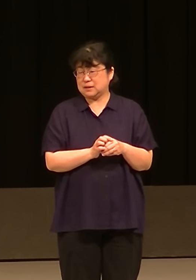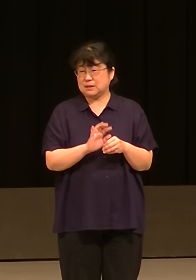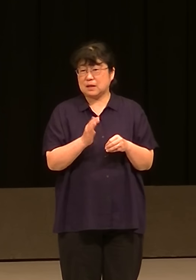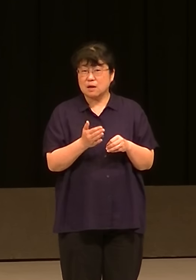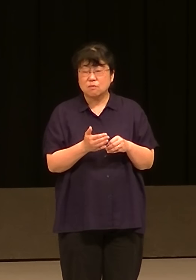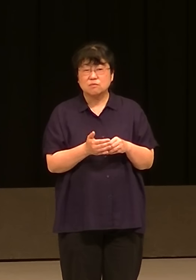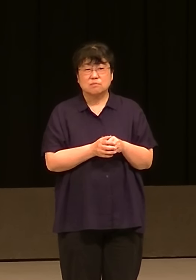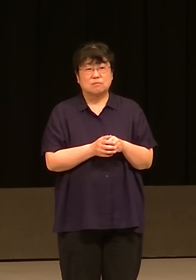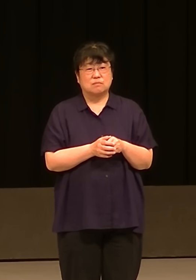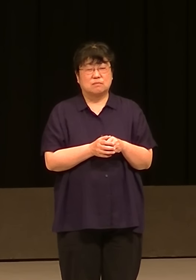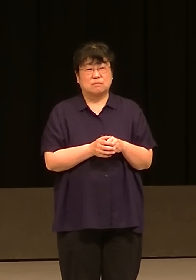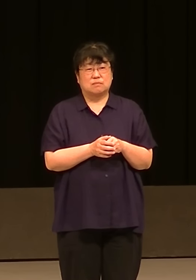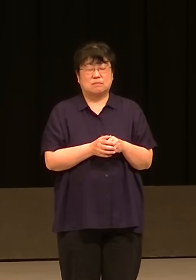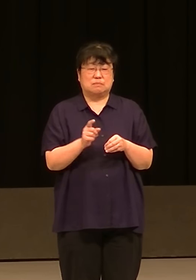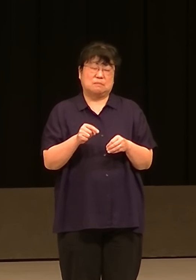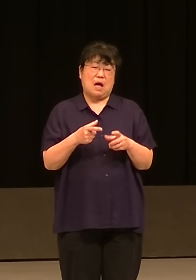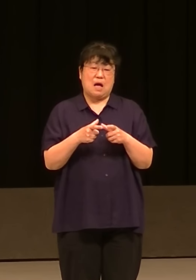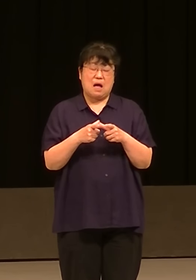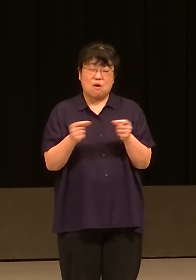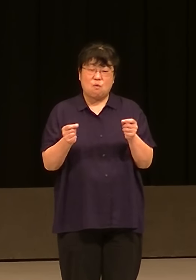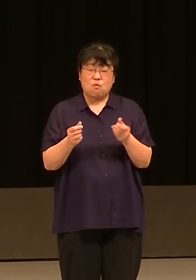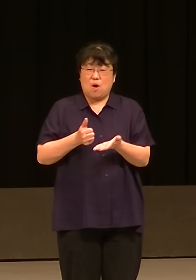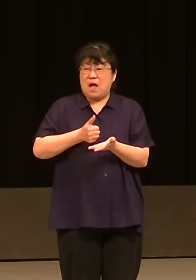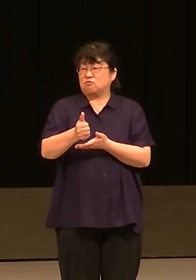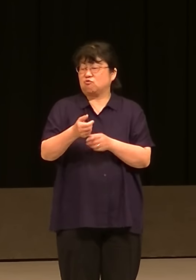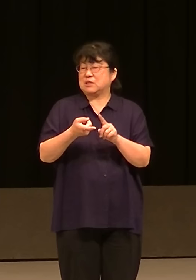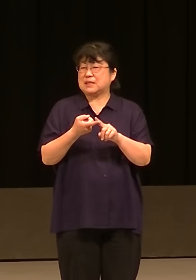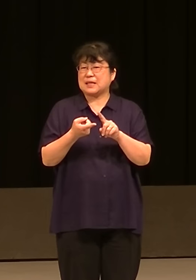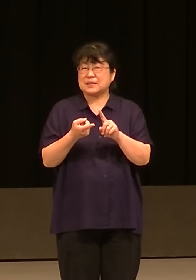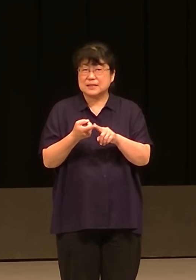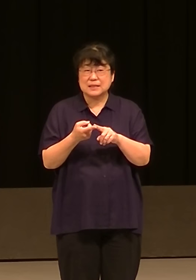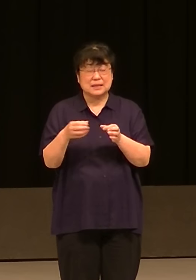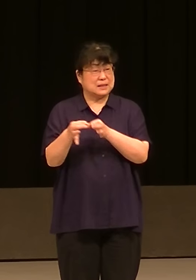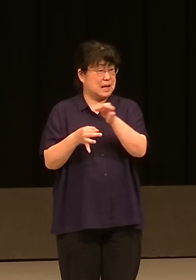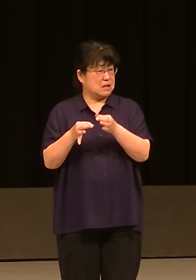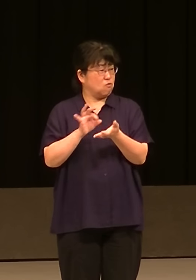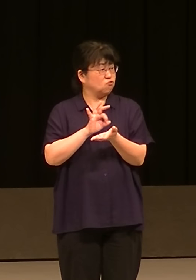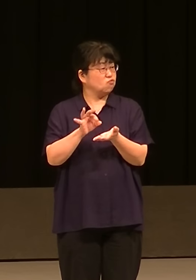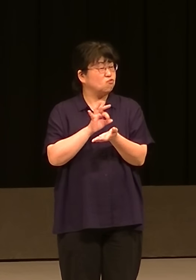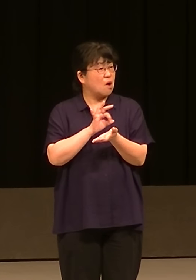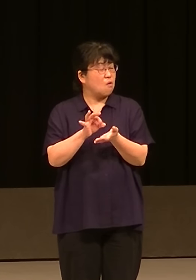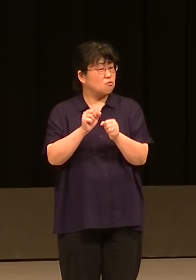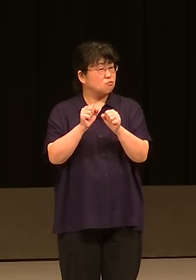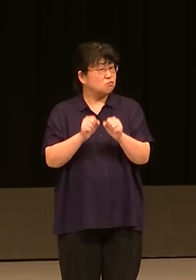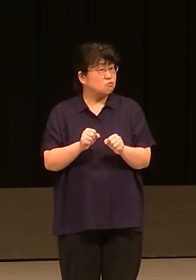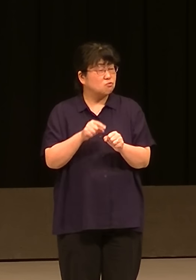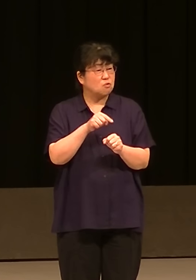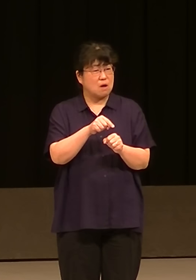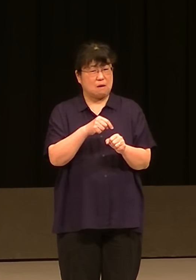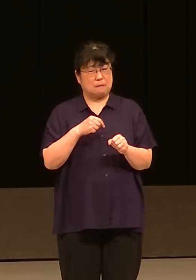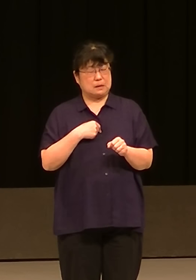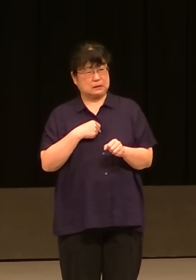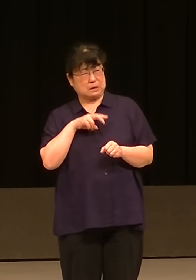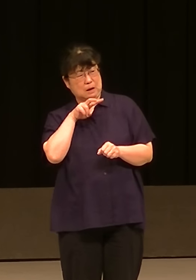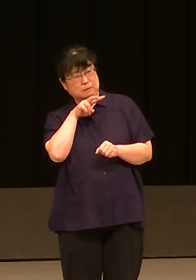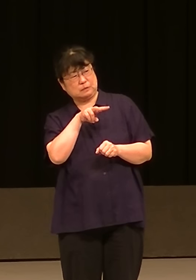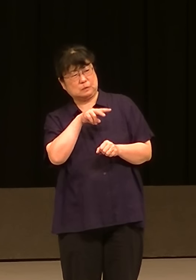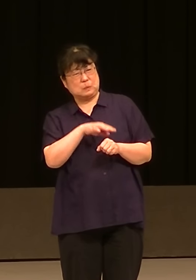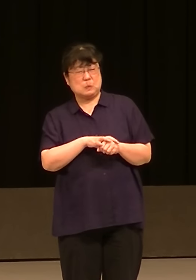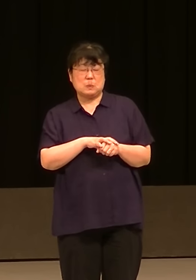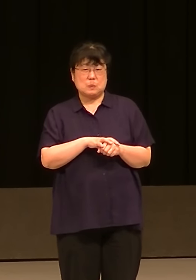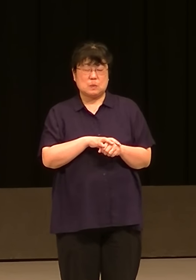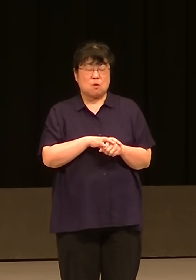めて国粋主義的、国家主義的に経済を扱おうとすると というのが私が見るところ、